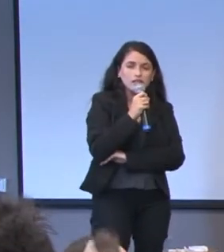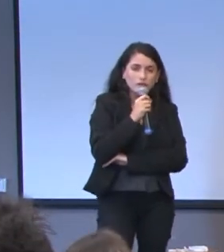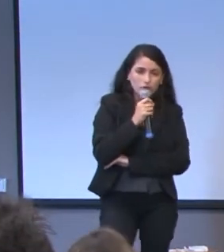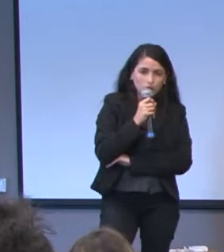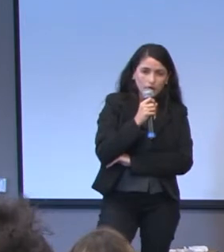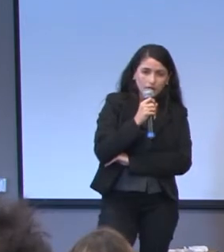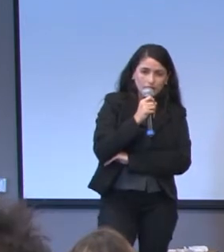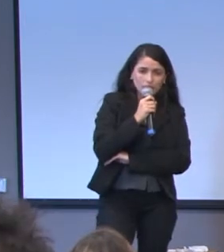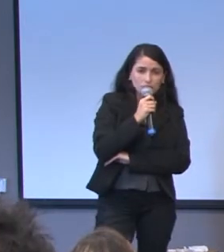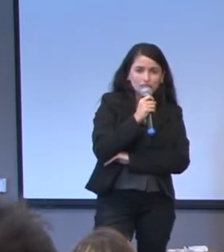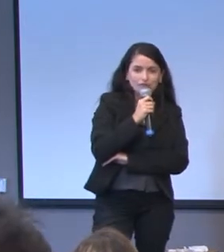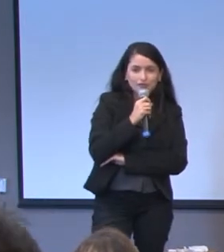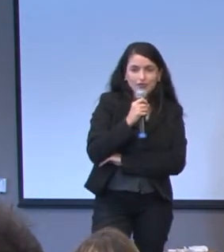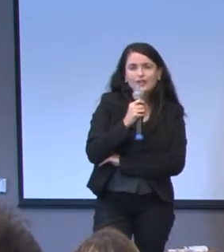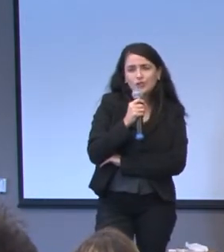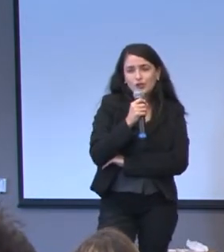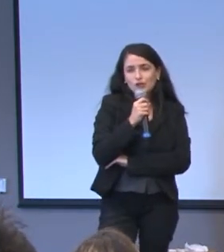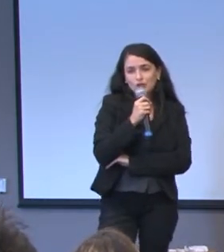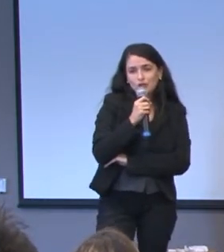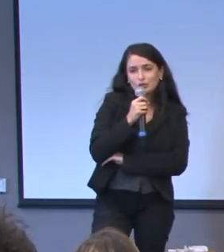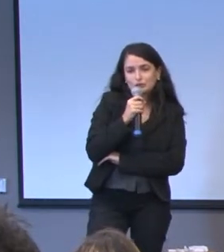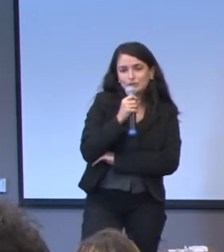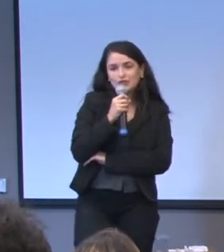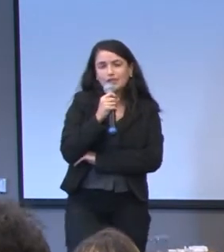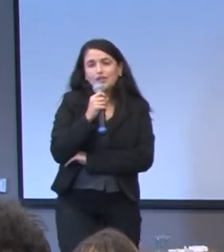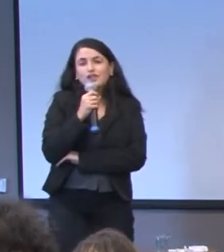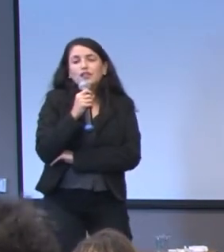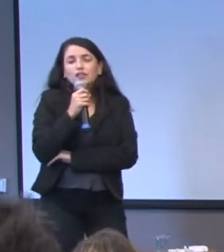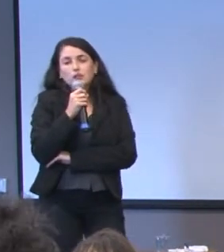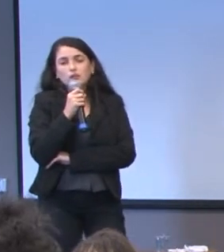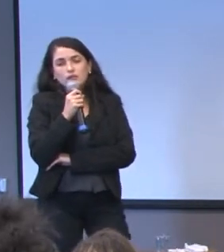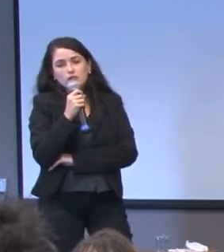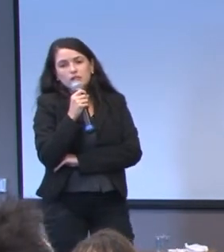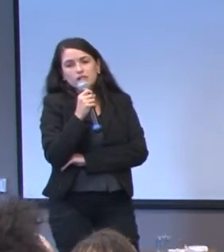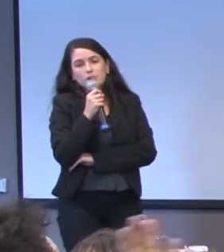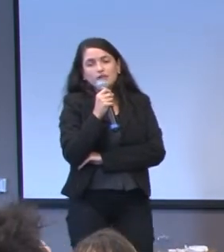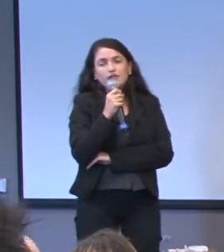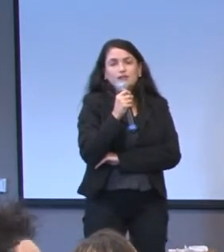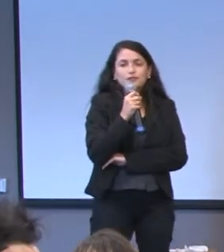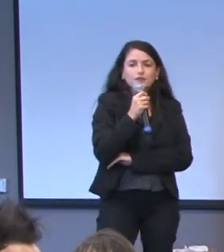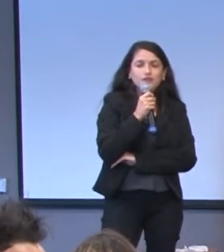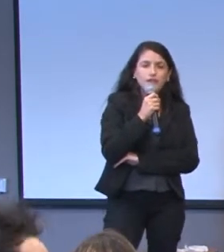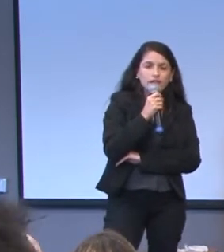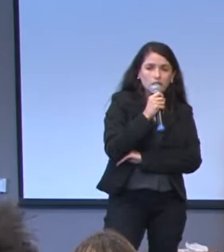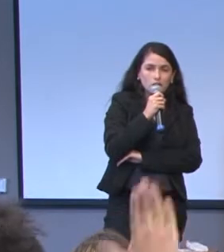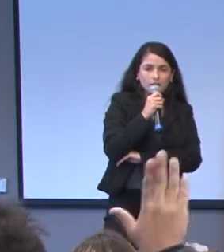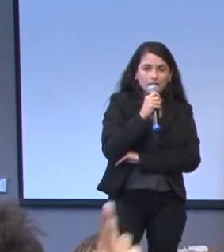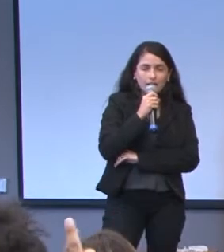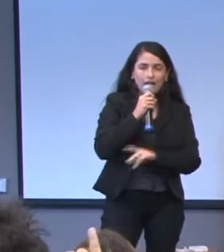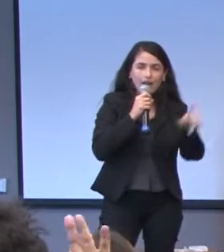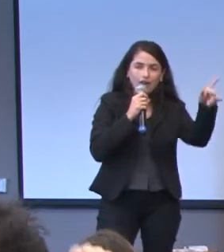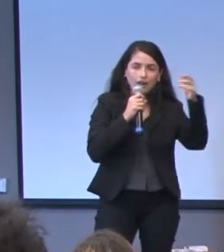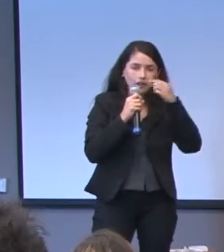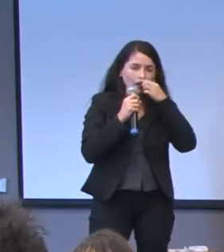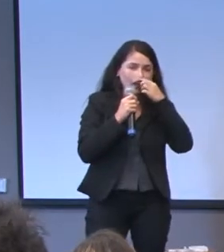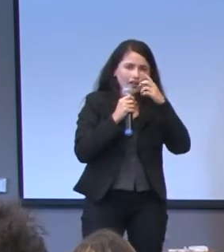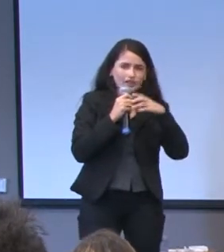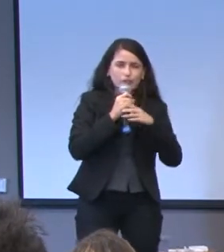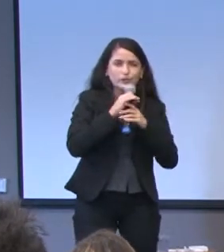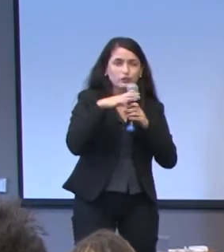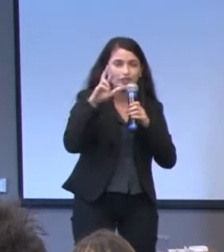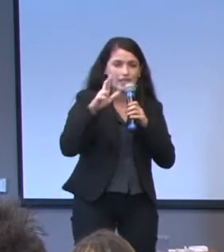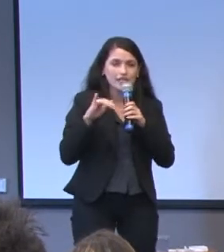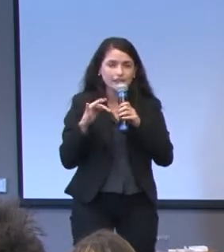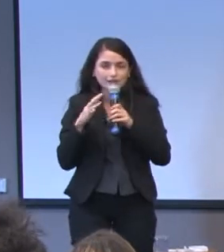Bom dia, o meu nome é Danilo, eu sou surdo, eu sou professor de Libras. E eu queria complementar